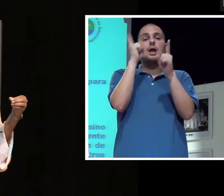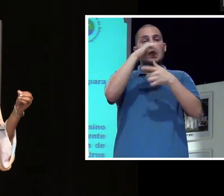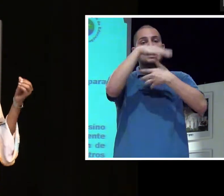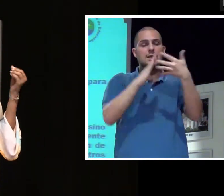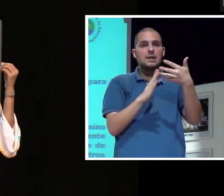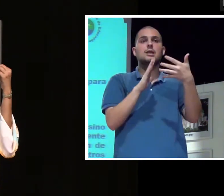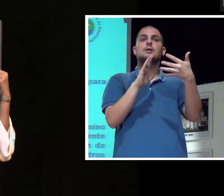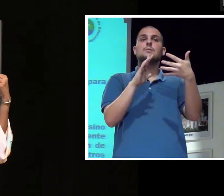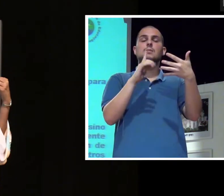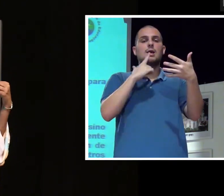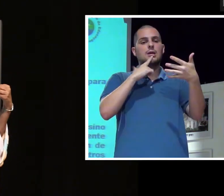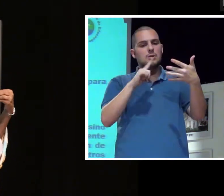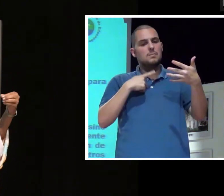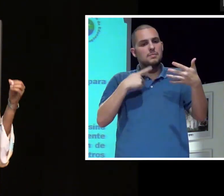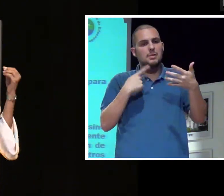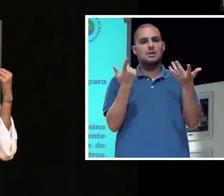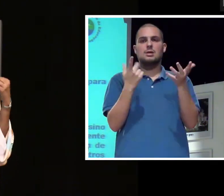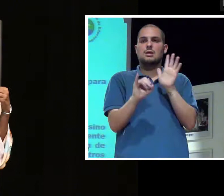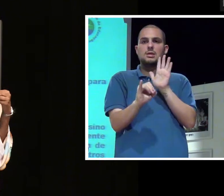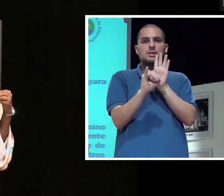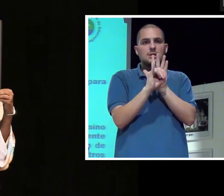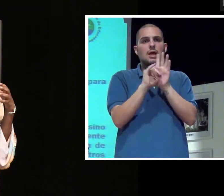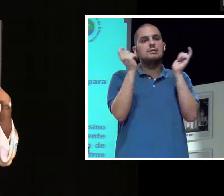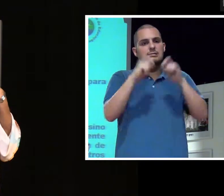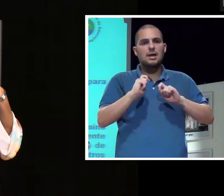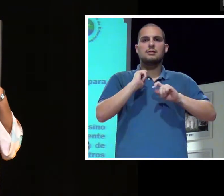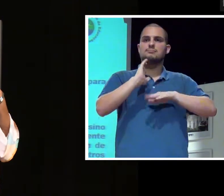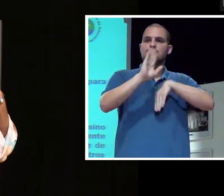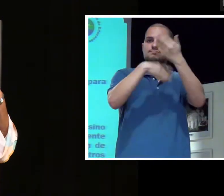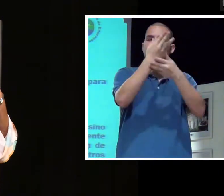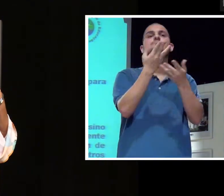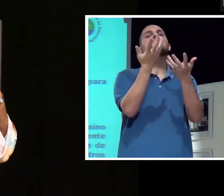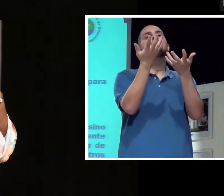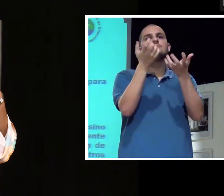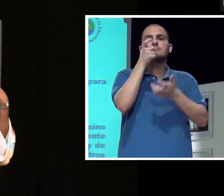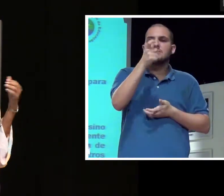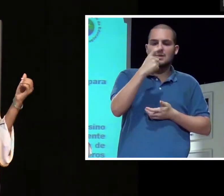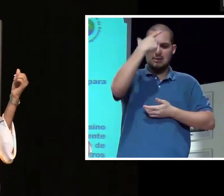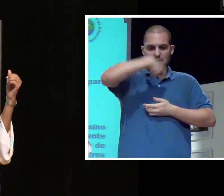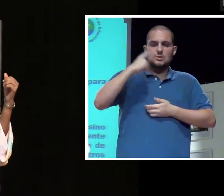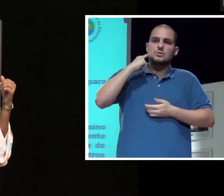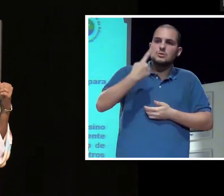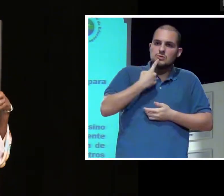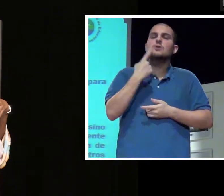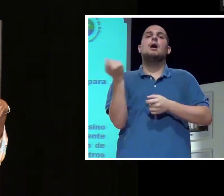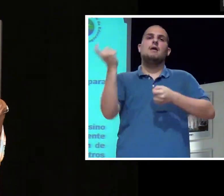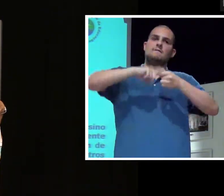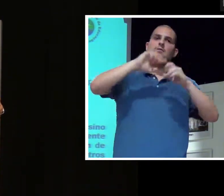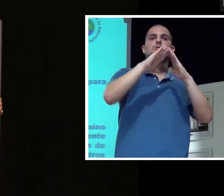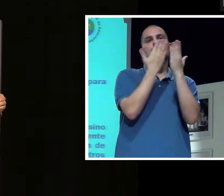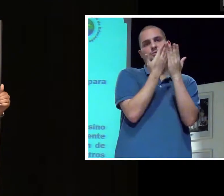Libra, que a identidade deles é realmente desenvolver, né, a sua identidade enquanto surdo, então voltaram para a